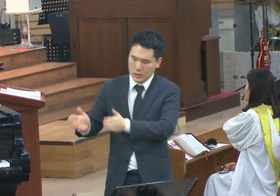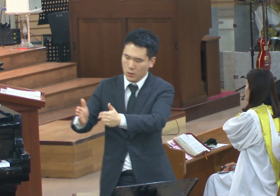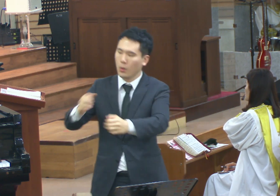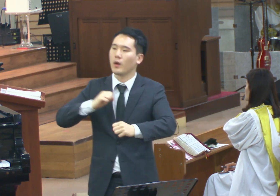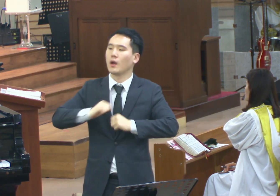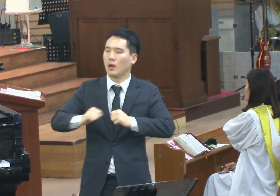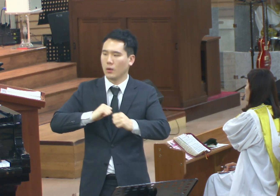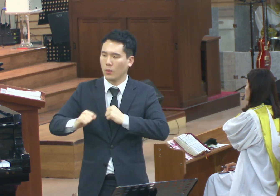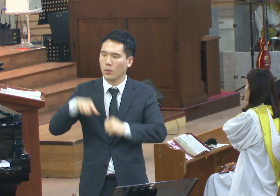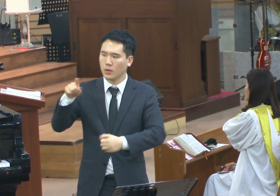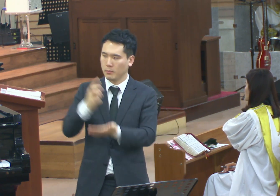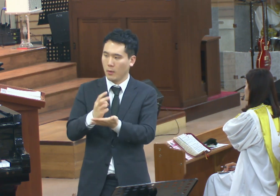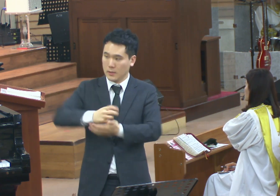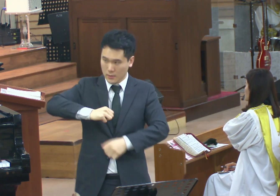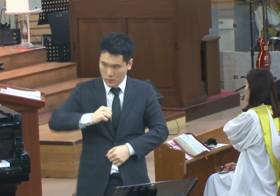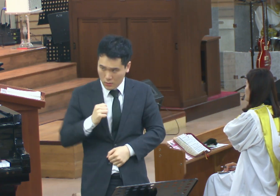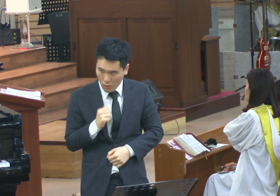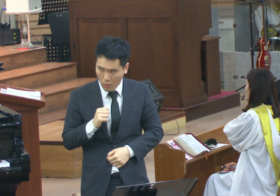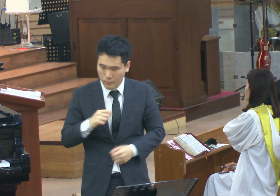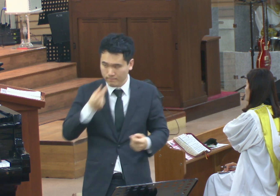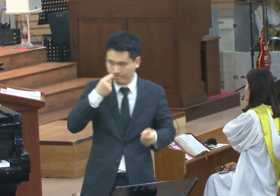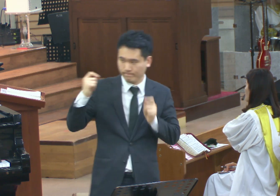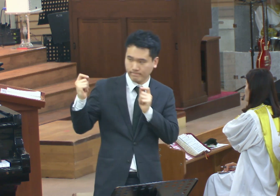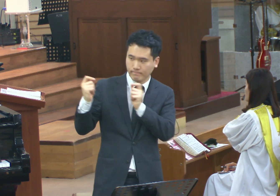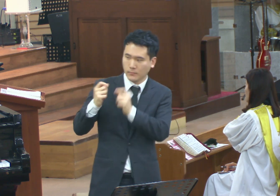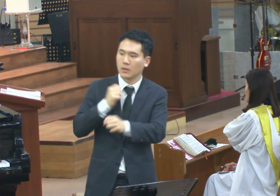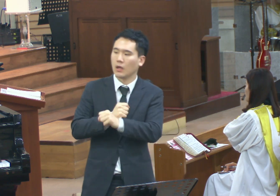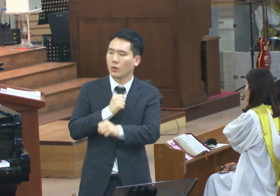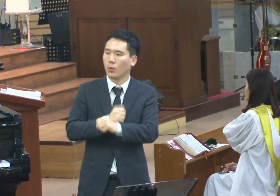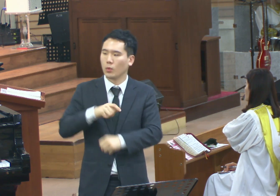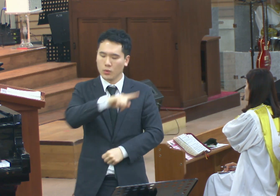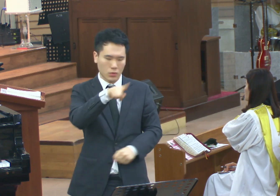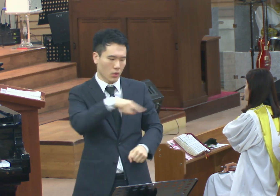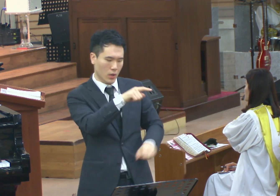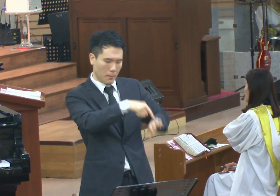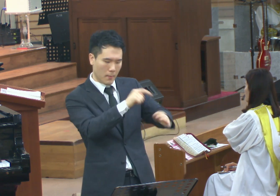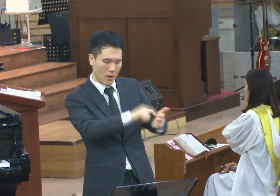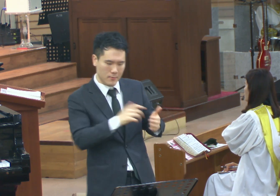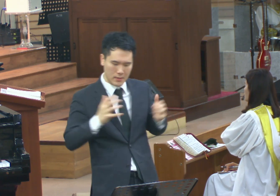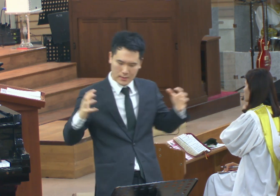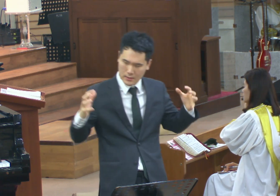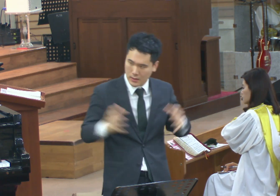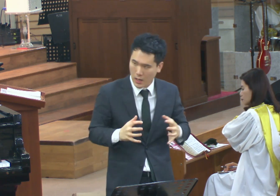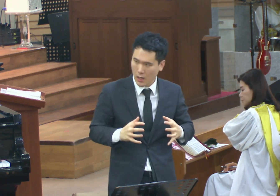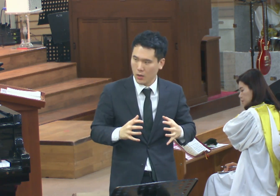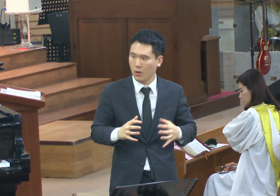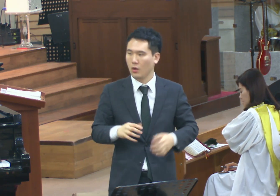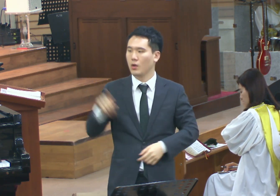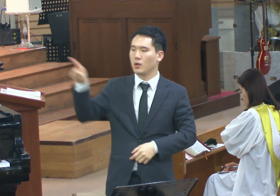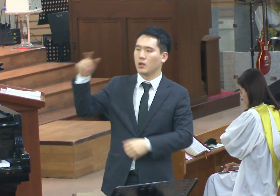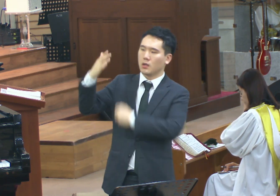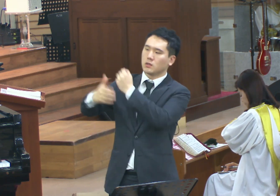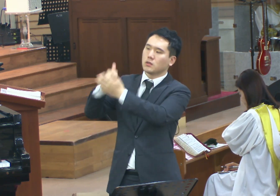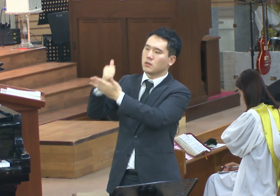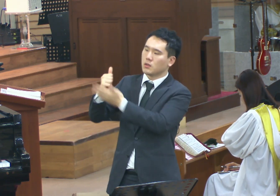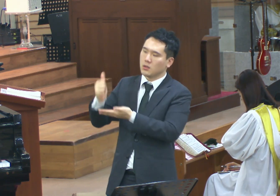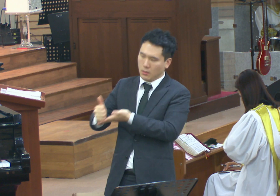계명을 지켜 그에게 친근히 하고 너희 마음을 다하며 성품을 다하여 그를 섬길지니라 하고,